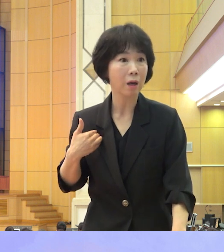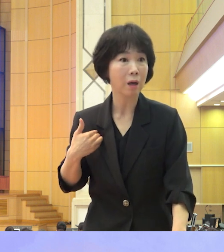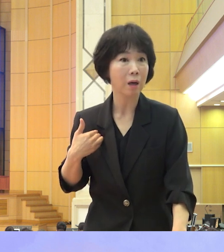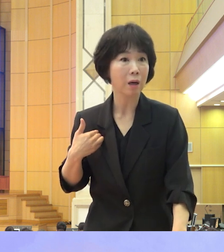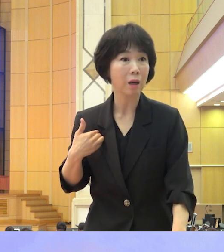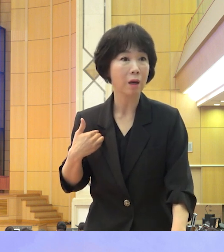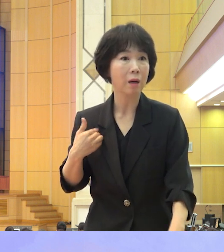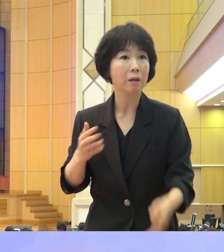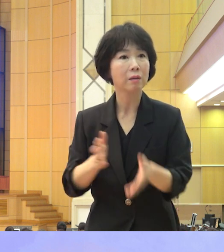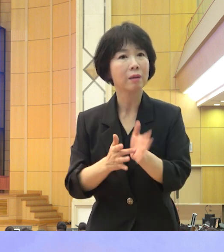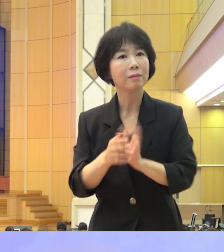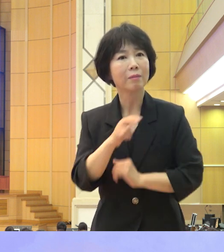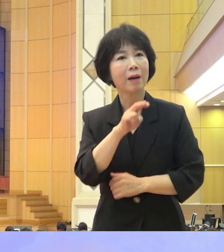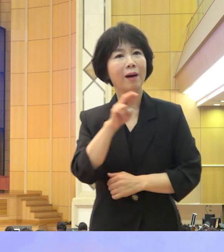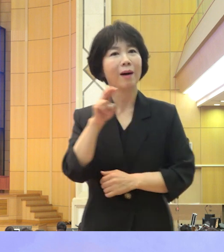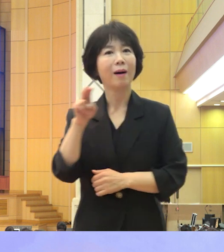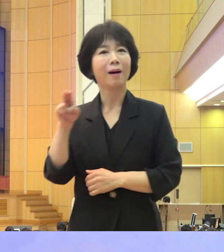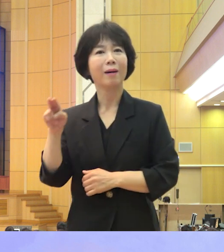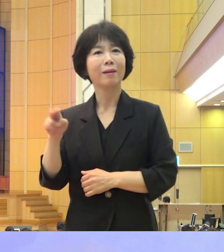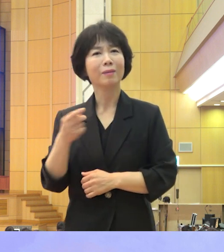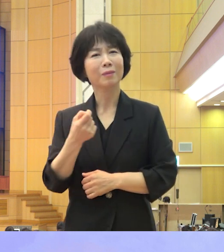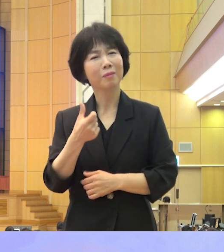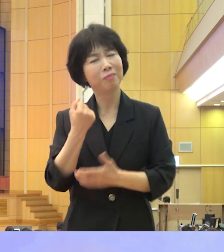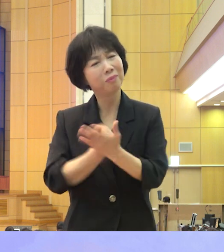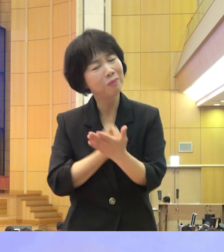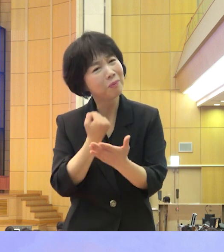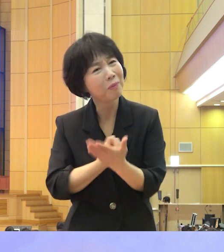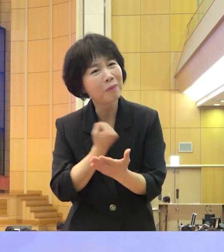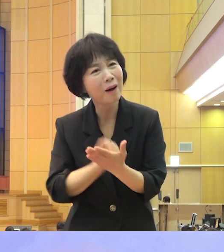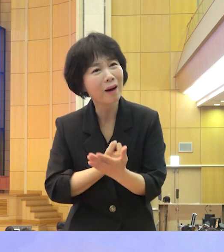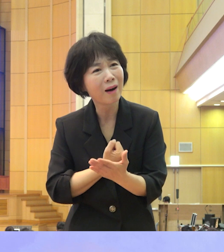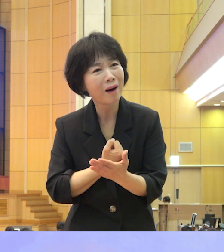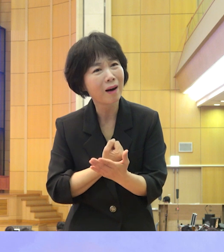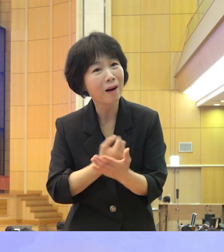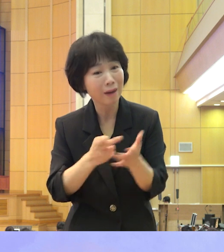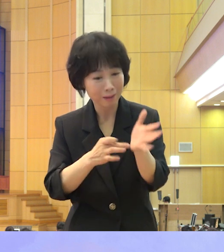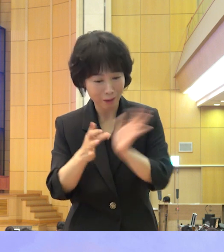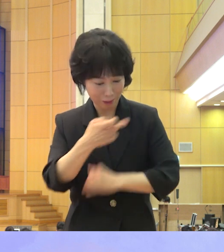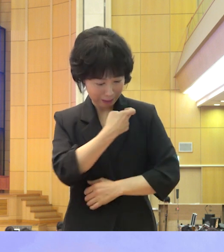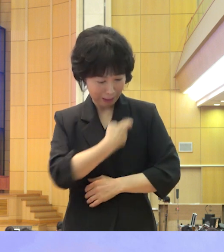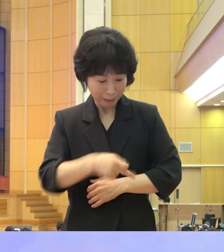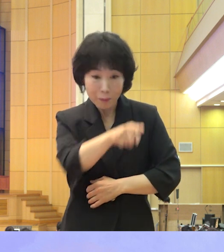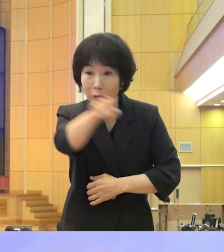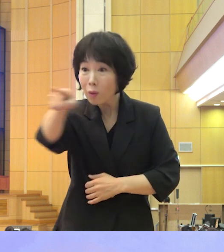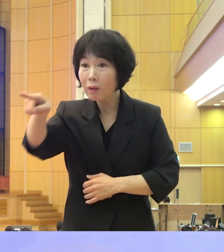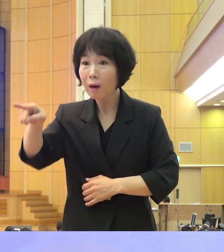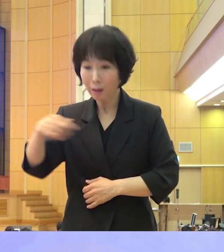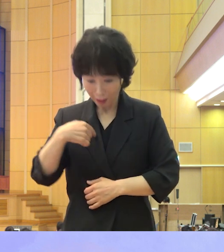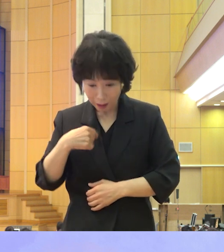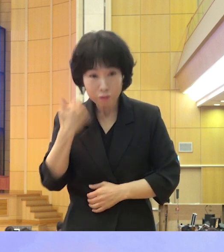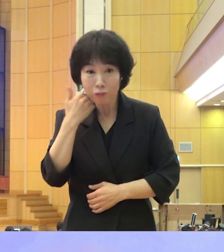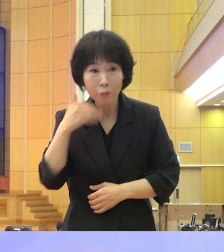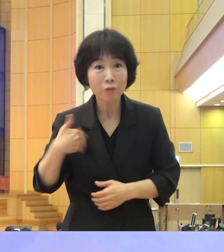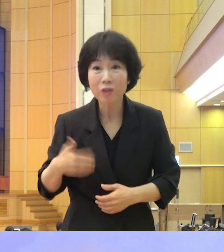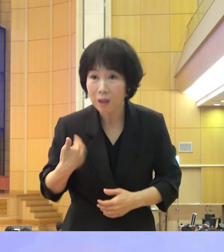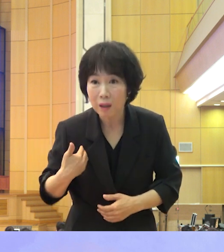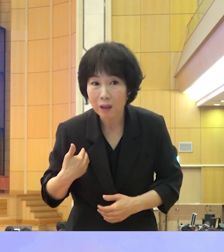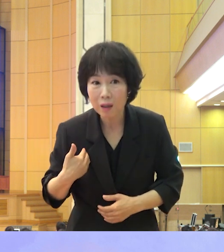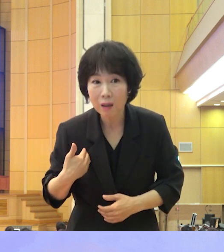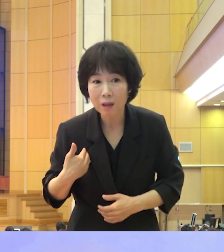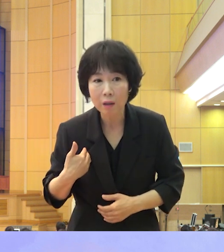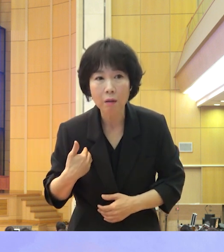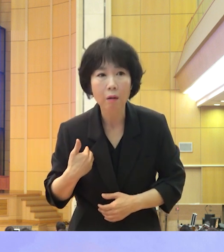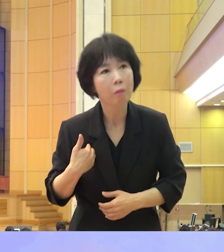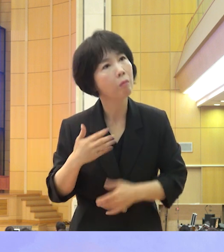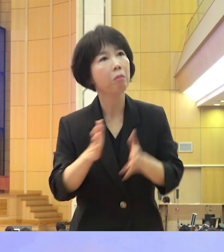제자인 너희는 내가 누구인 줄 아느냐? 아무도 대답 못해요. 12 제자 중에